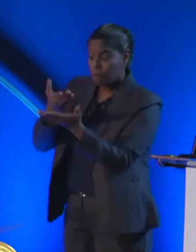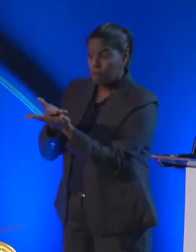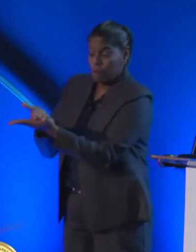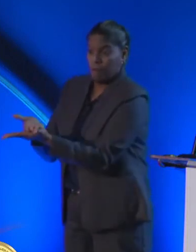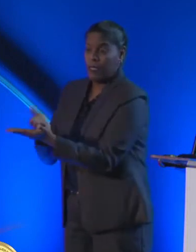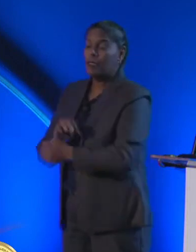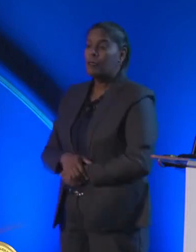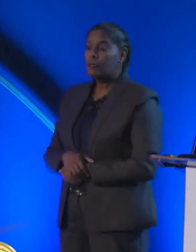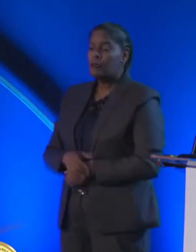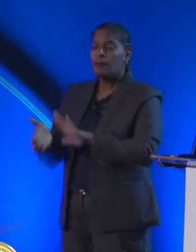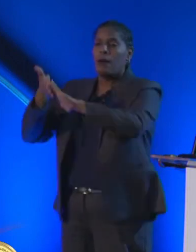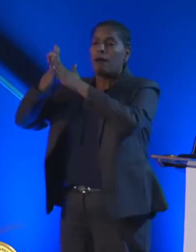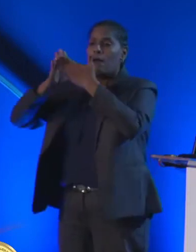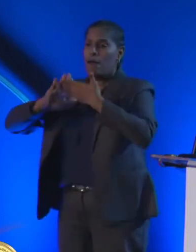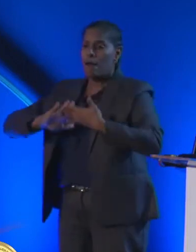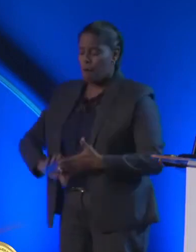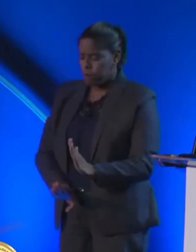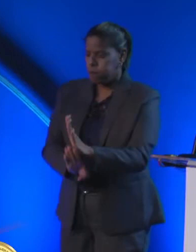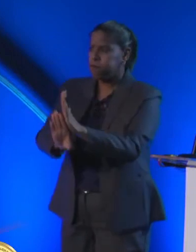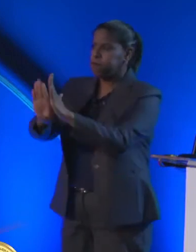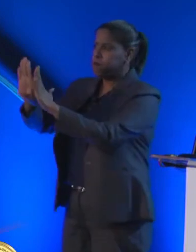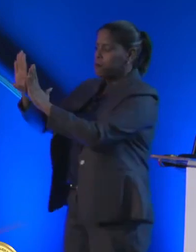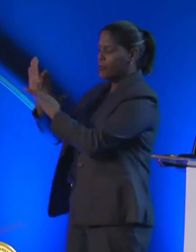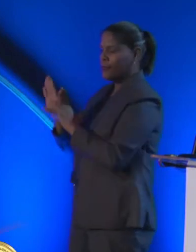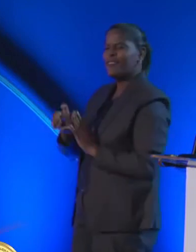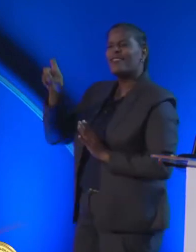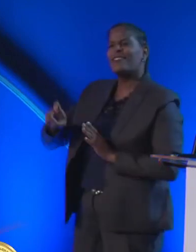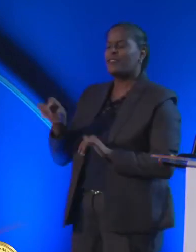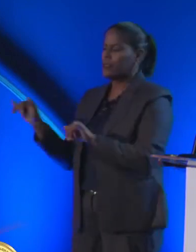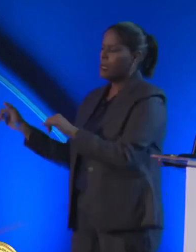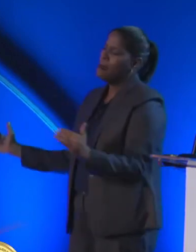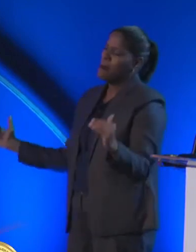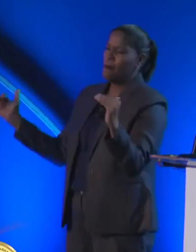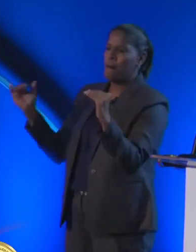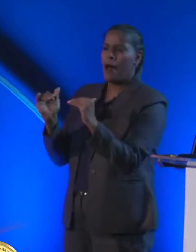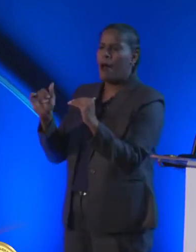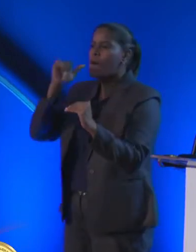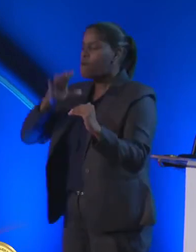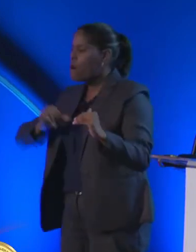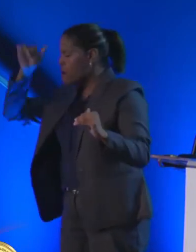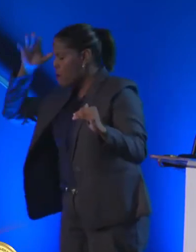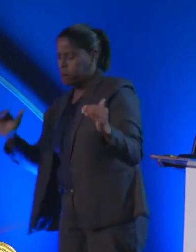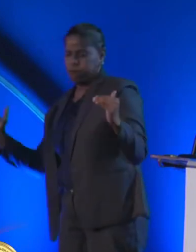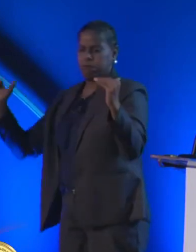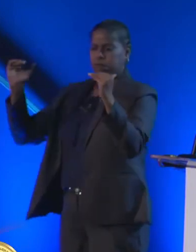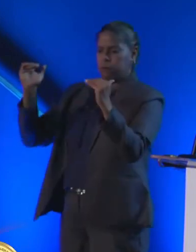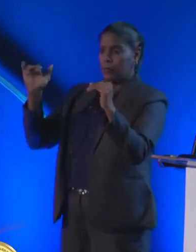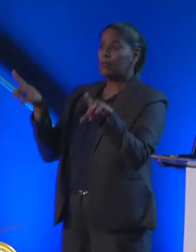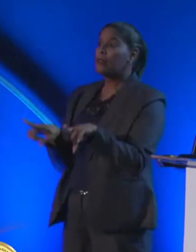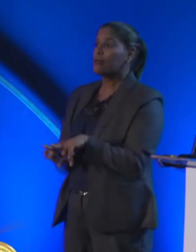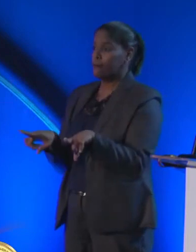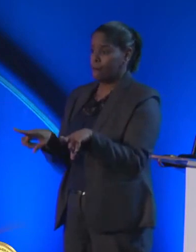garantizar la paz y el desarrollo se requiere de la igualdad entre mujeres y hombres así como